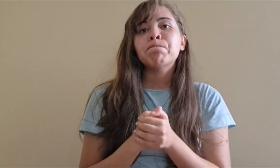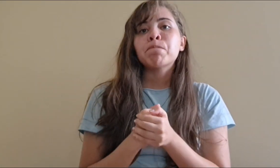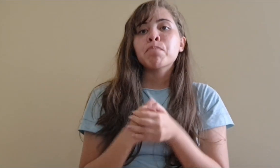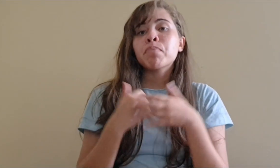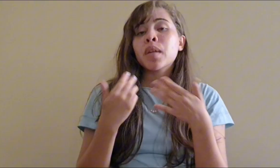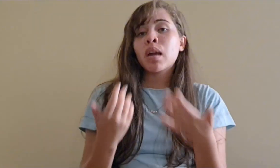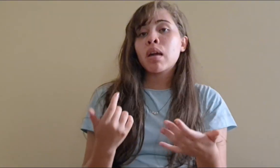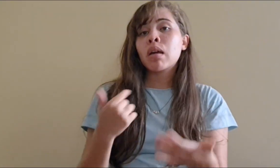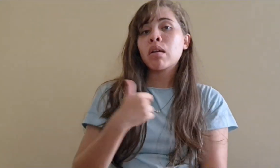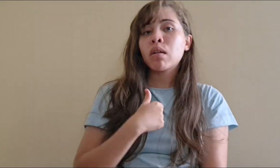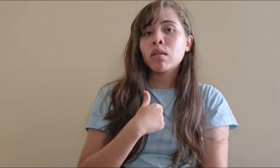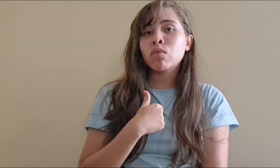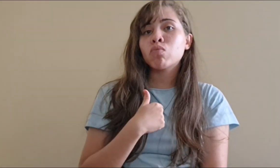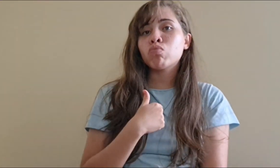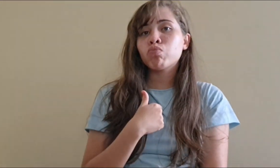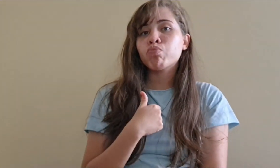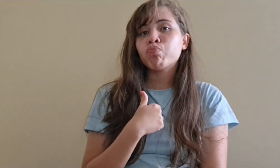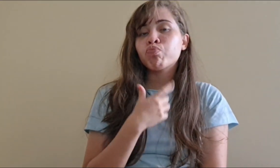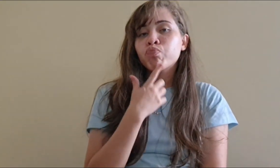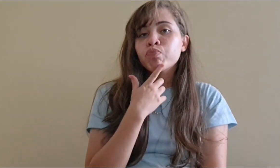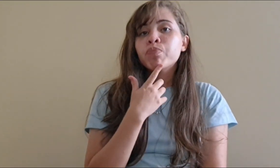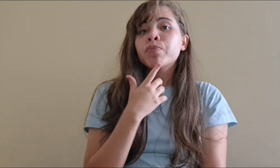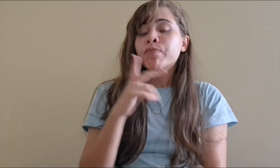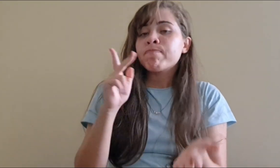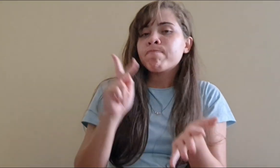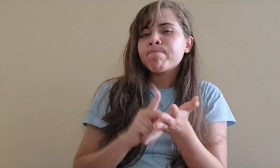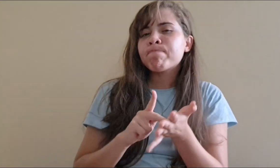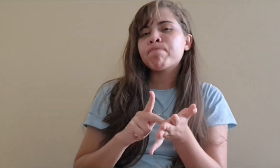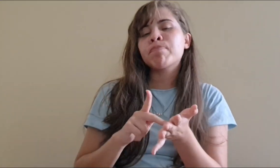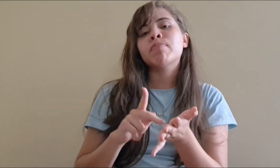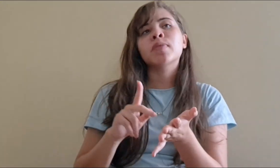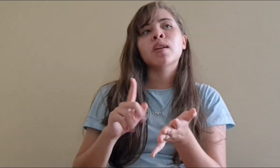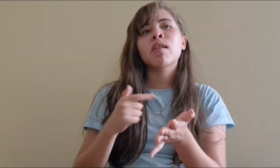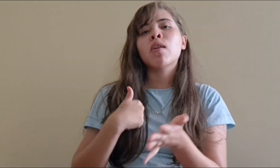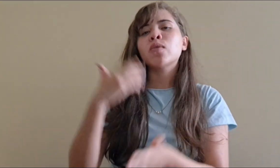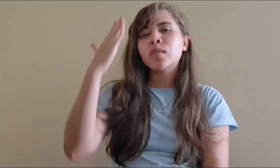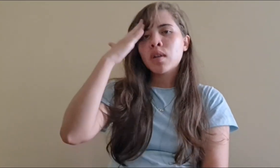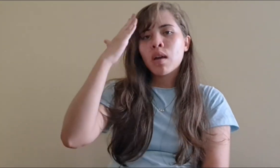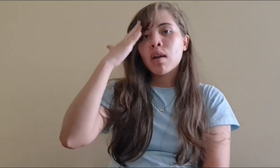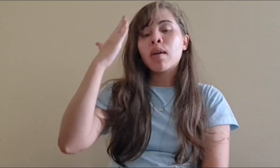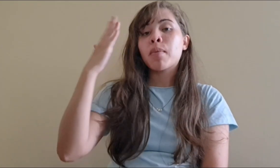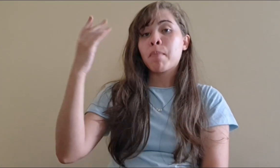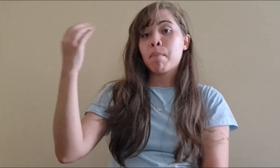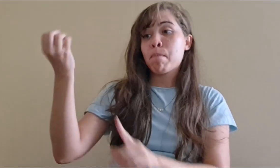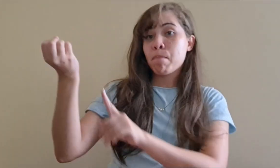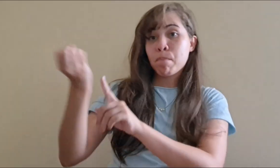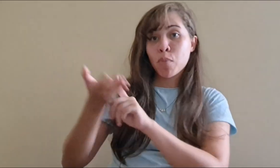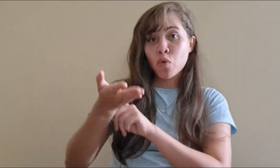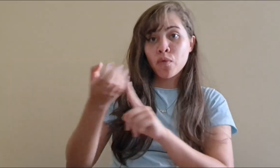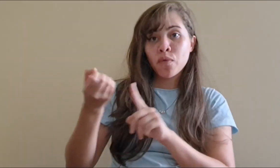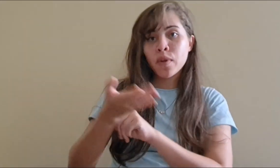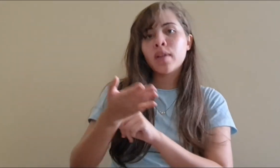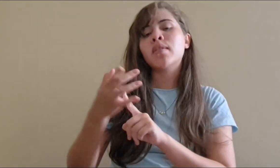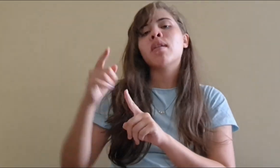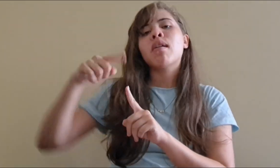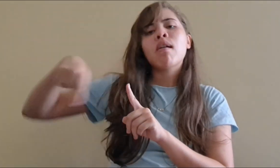Me perguntou sobre a questão de algumas experiências. Na verdade, eu sei que